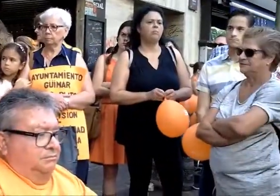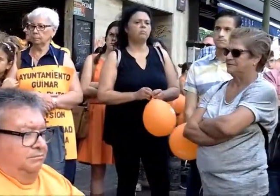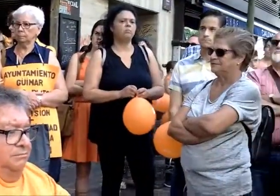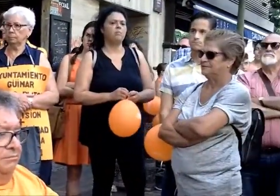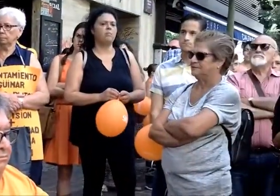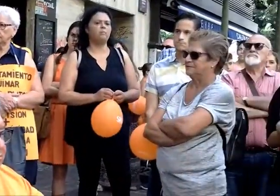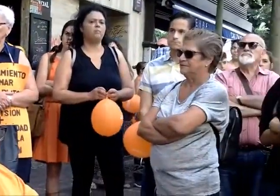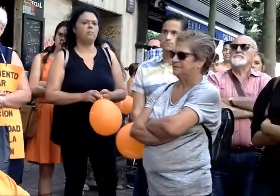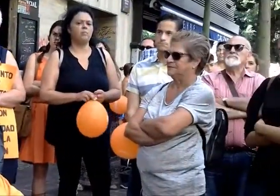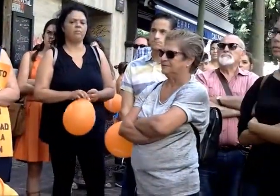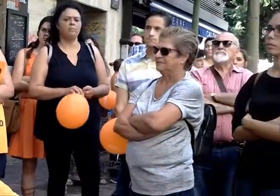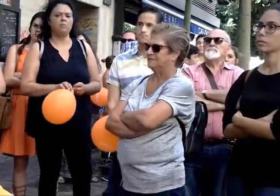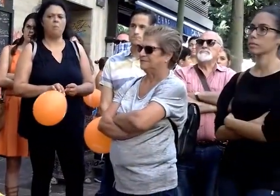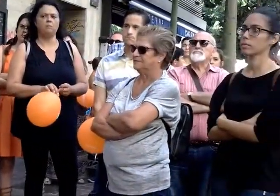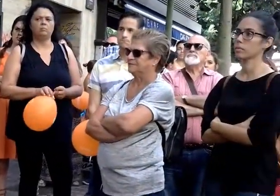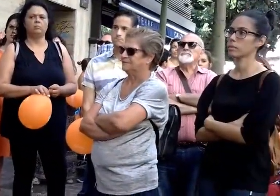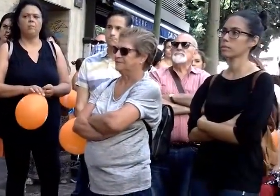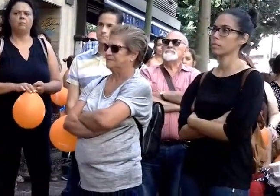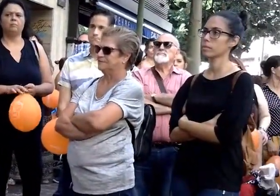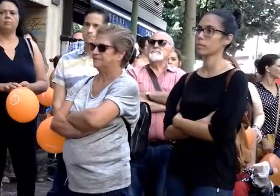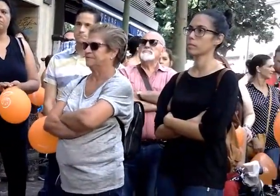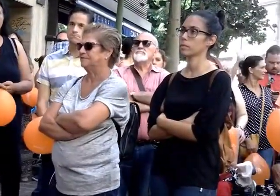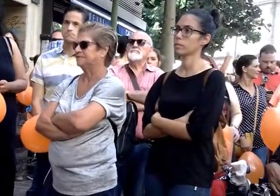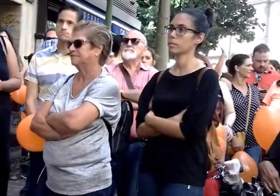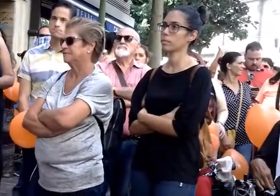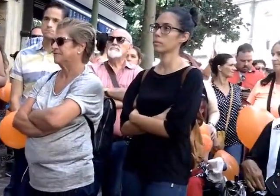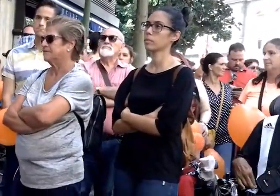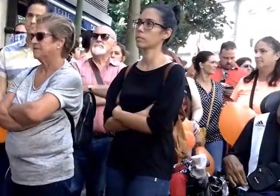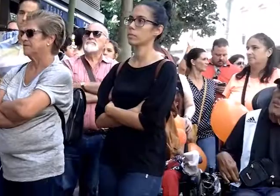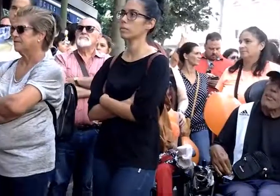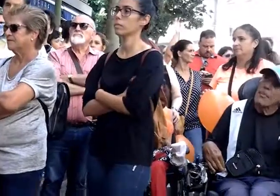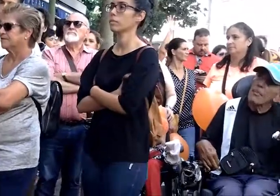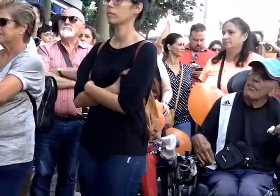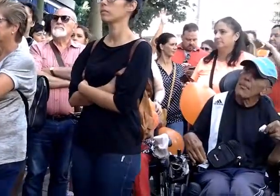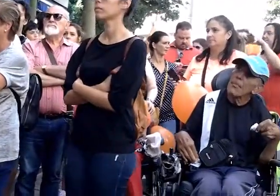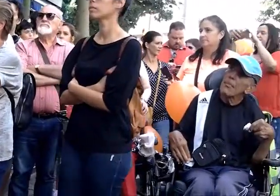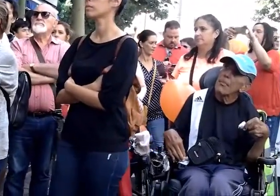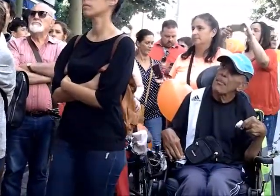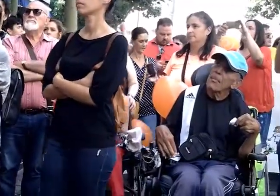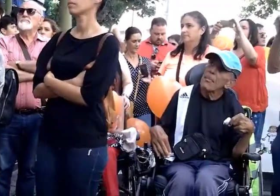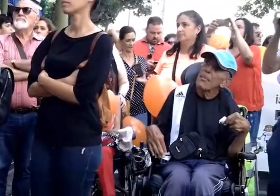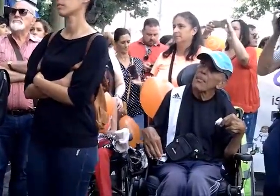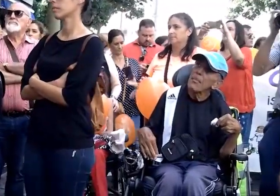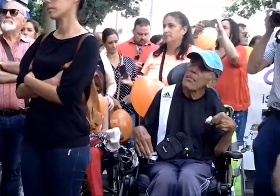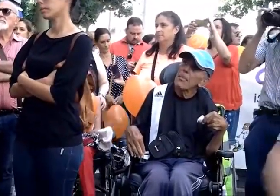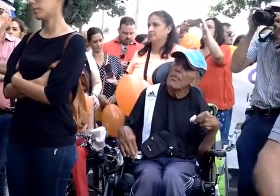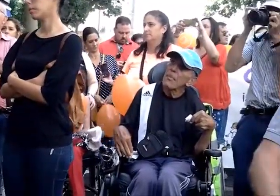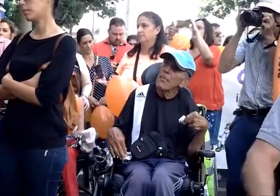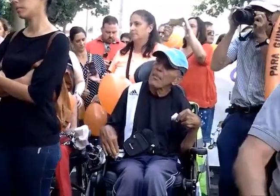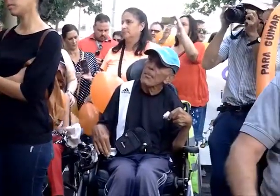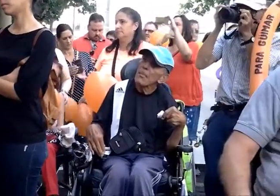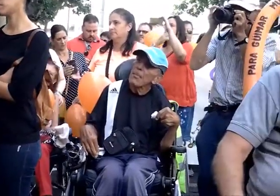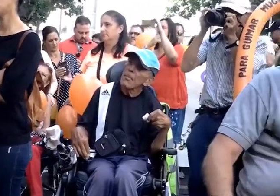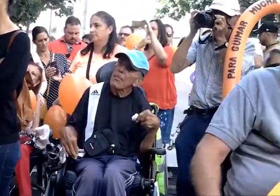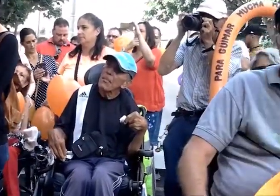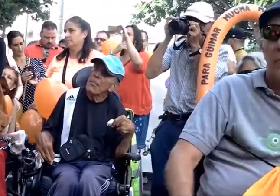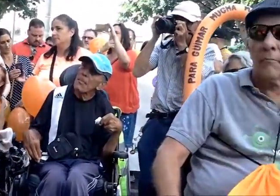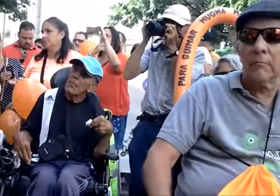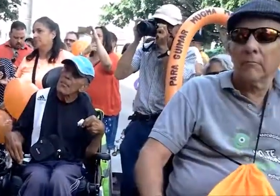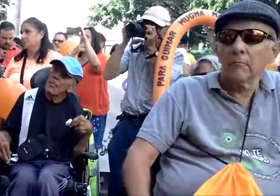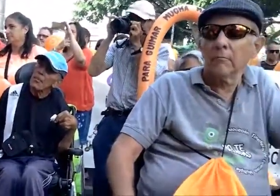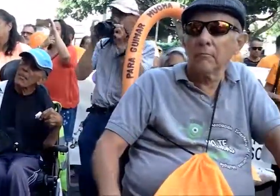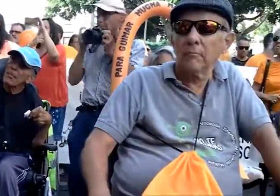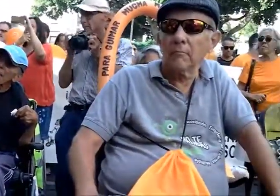desatendidos en vivienda, sin residencias a las que acudir. Creo que todo lo que podamos aquí estar